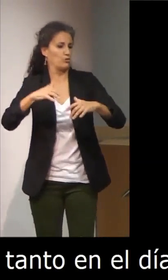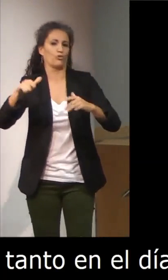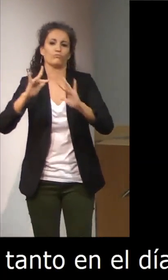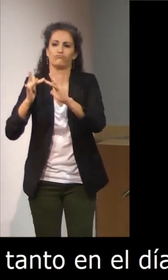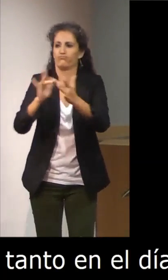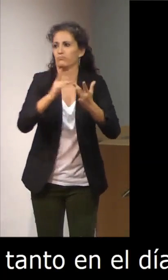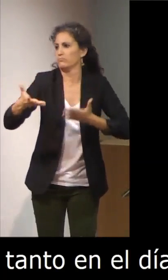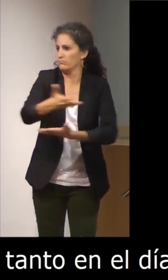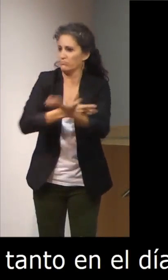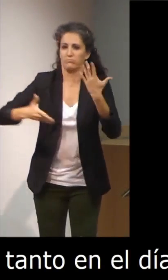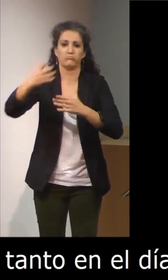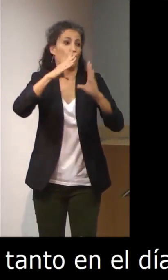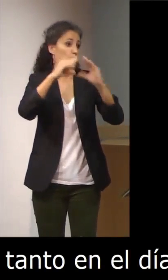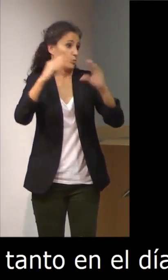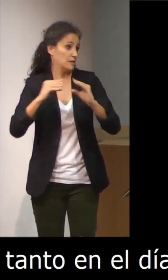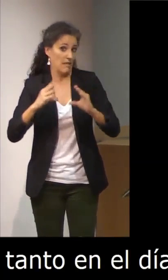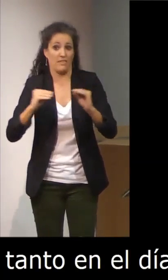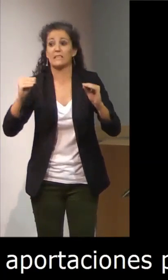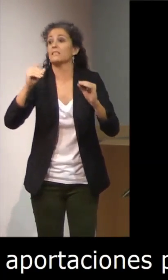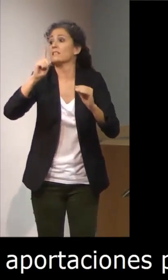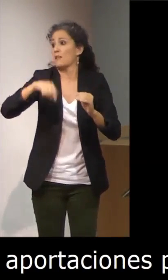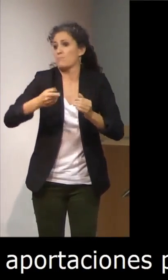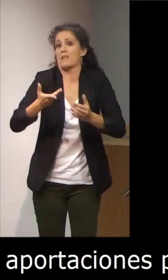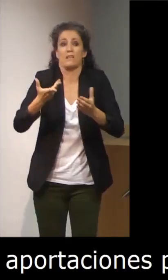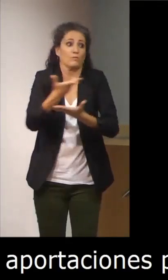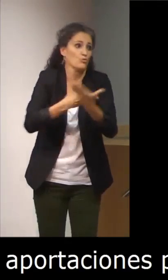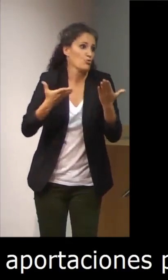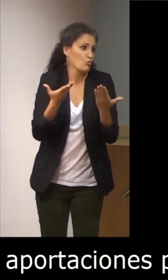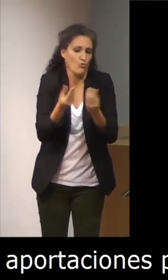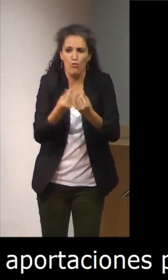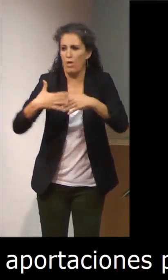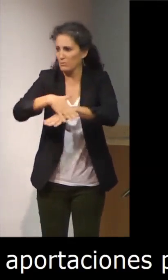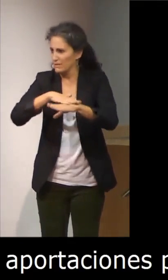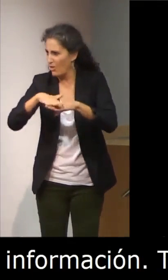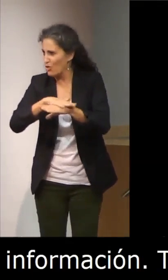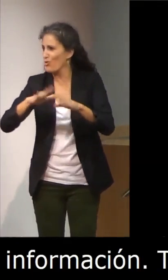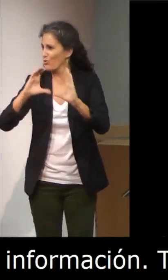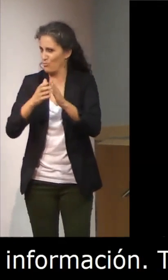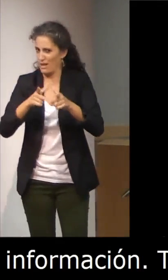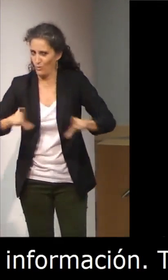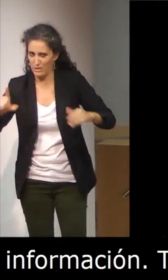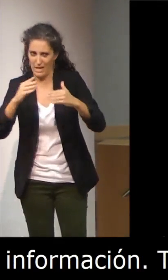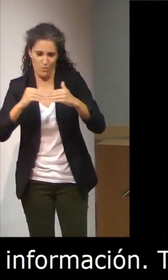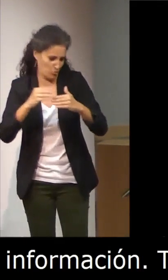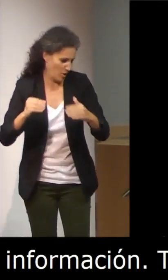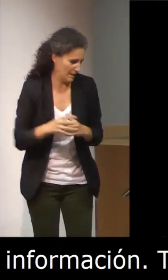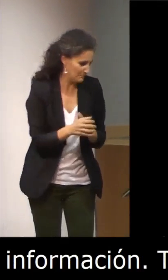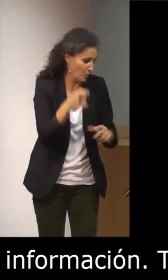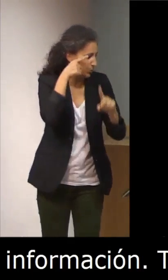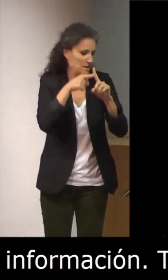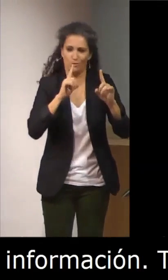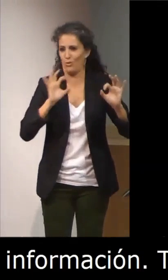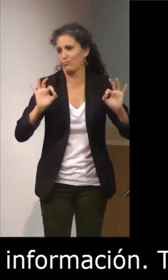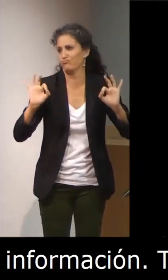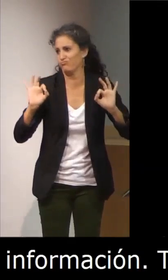jornada que ha sido facilitar un espacio de intercambio de información entre universidades en colaboración con la administración y la